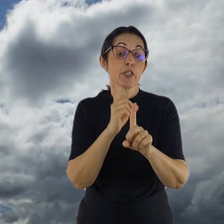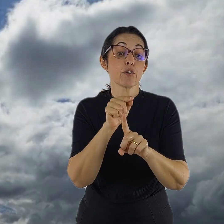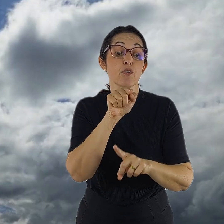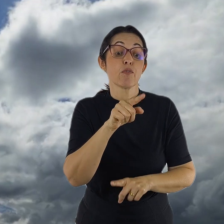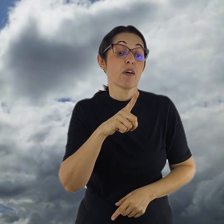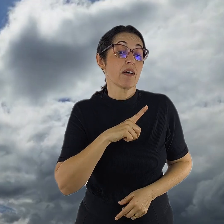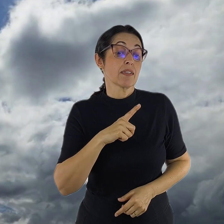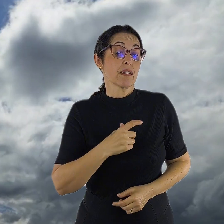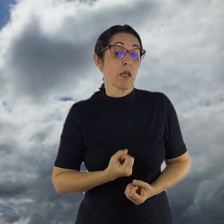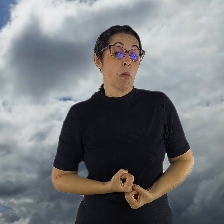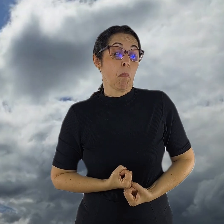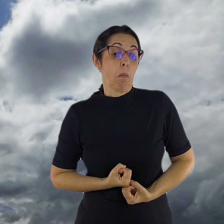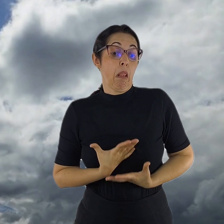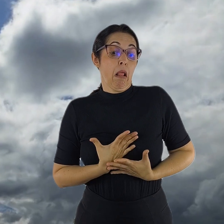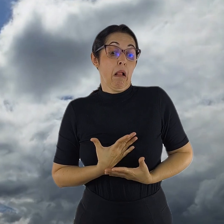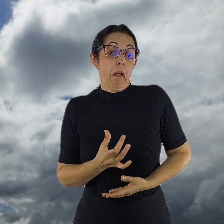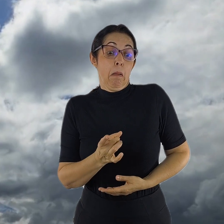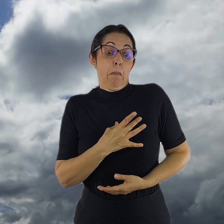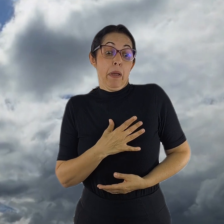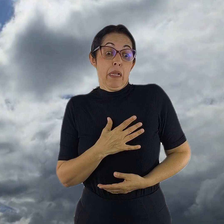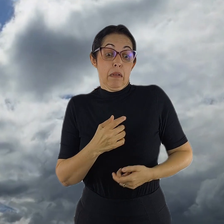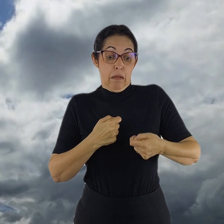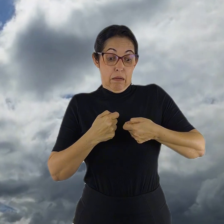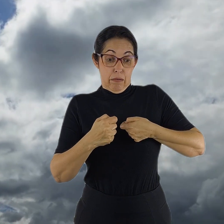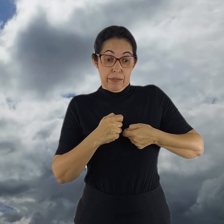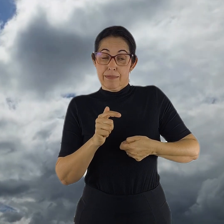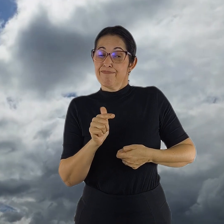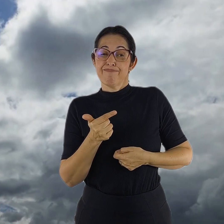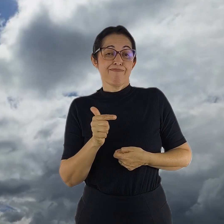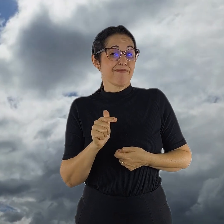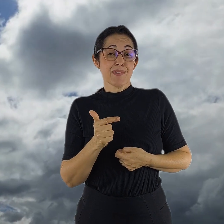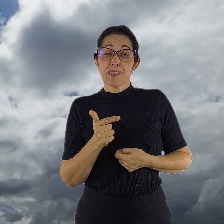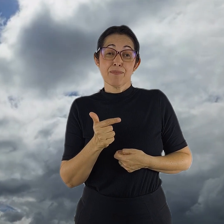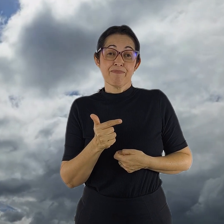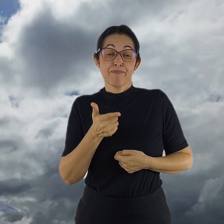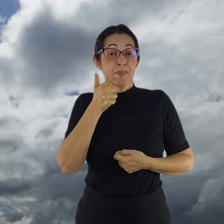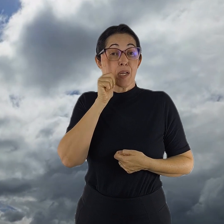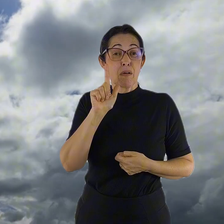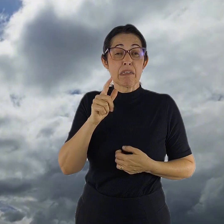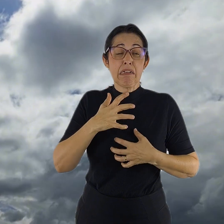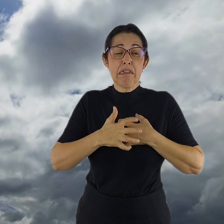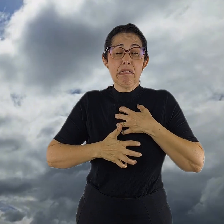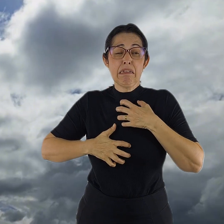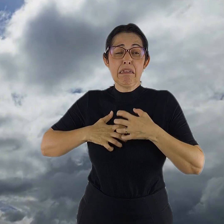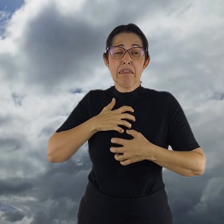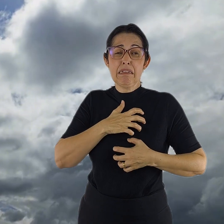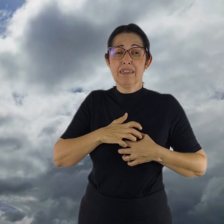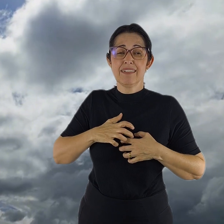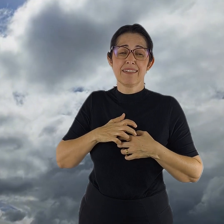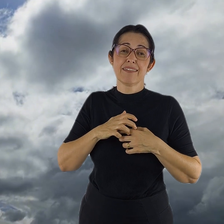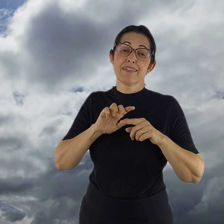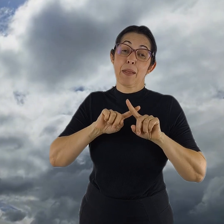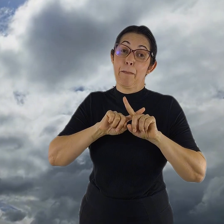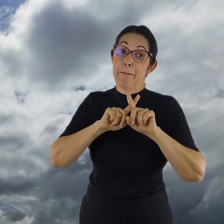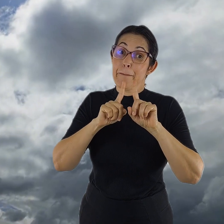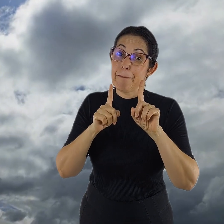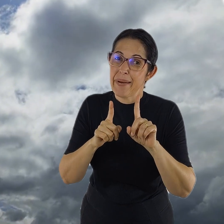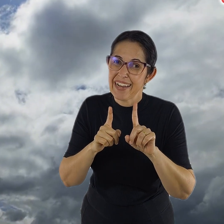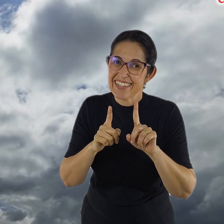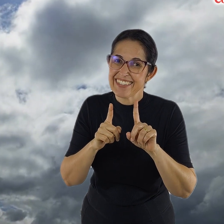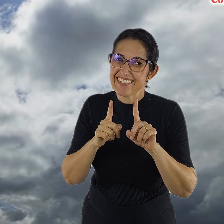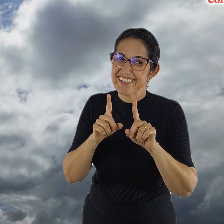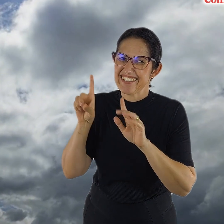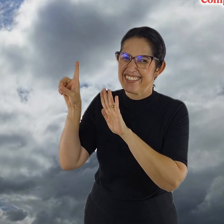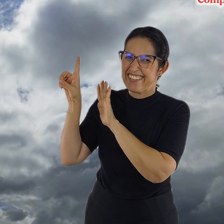do pânico. E ela falou assim: agora eu não tenho mais controle, a situação foge do meu controle, eu entro no estado,